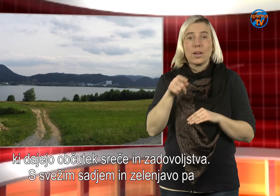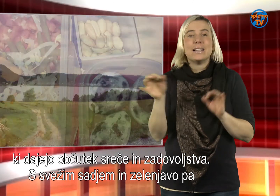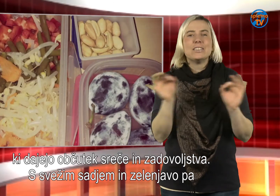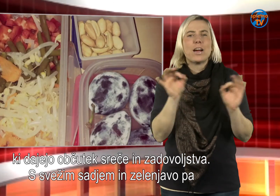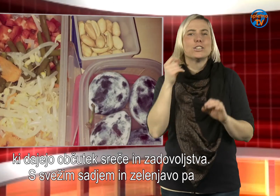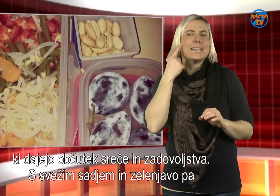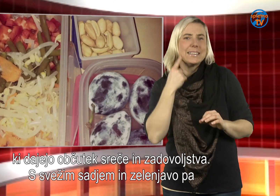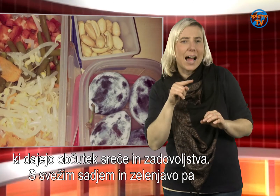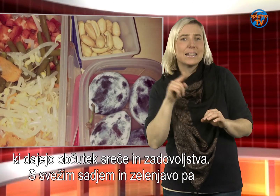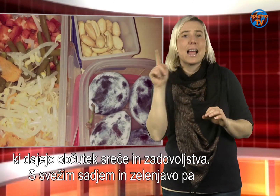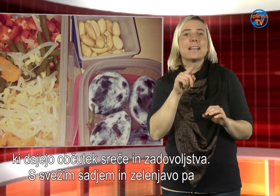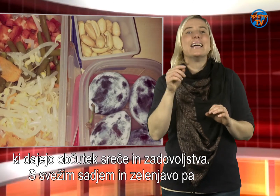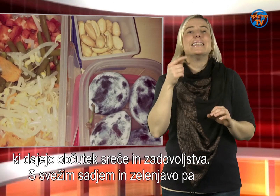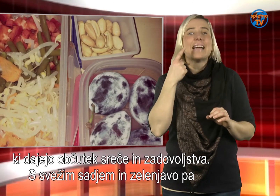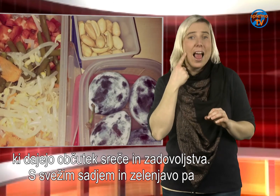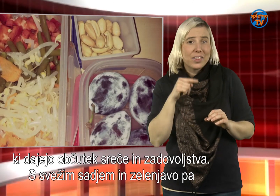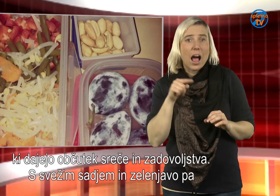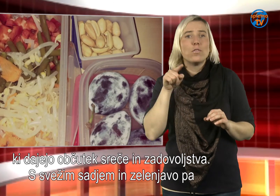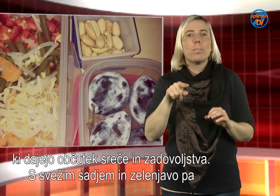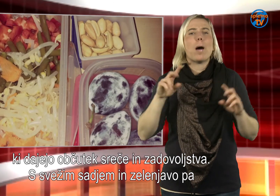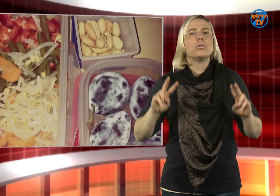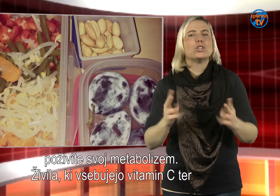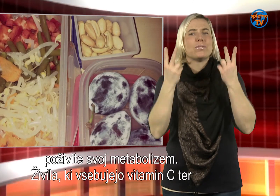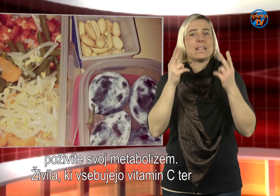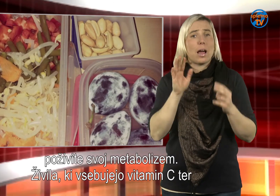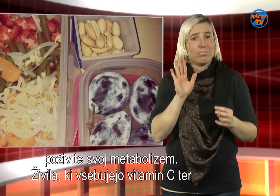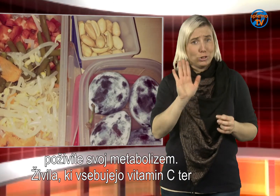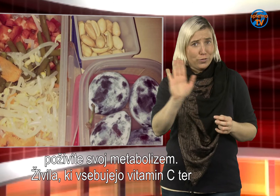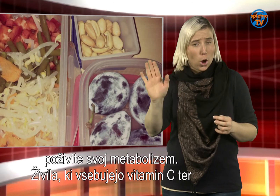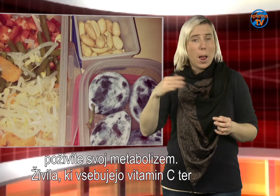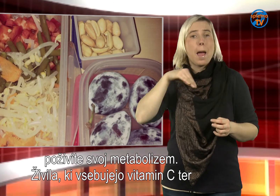S svežim sadjem in zelenjavo pa poživite svoj metabolizem.